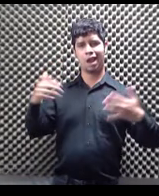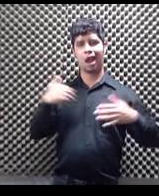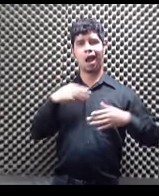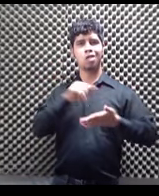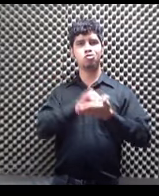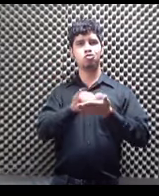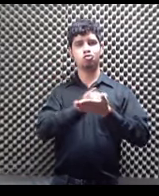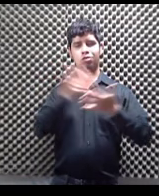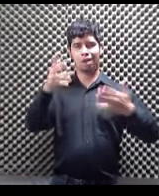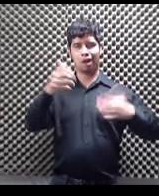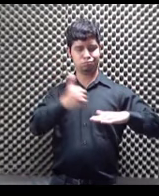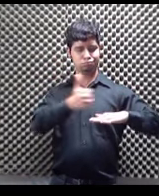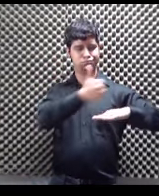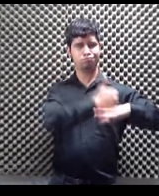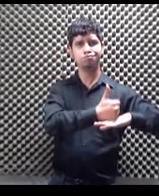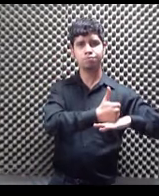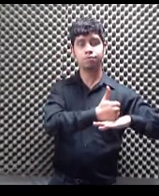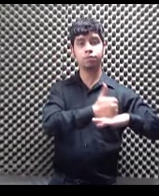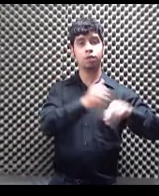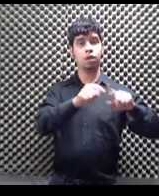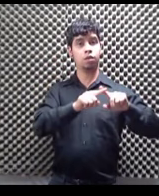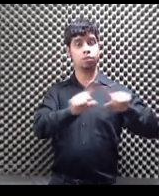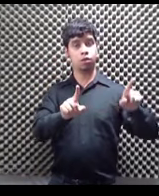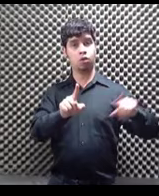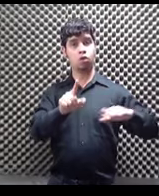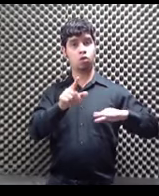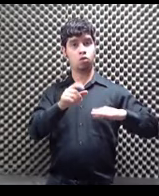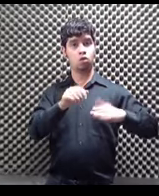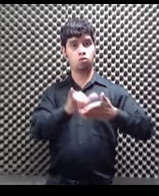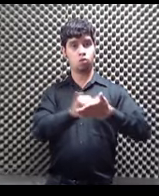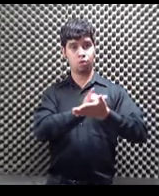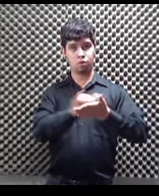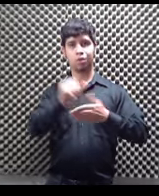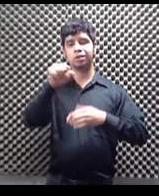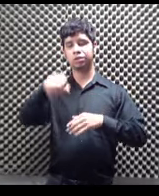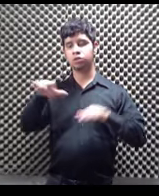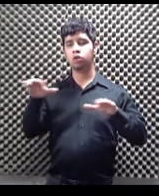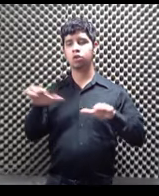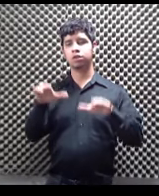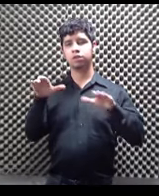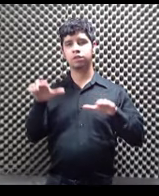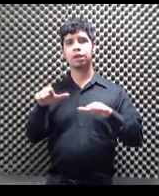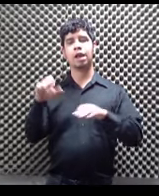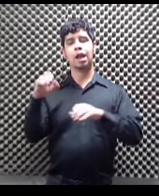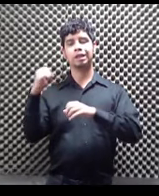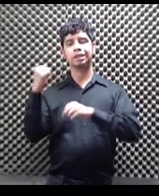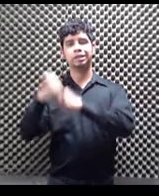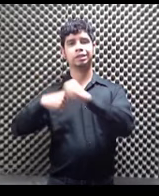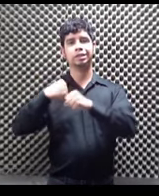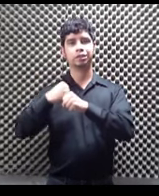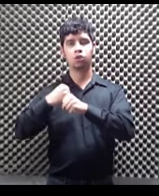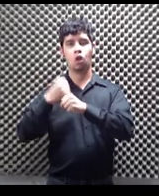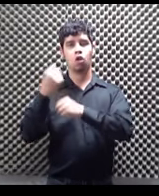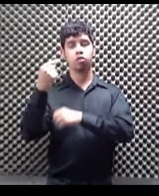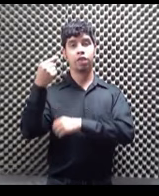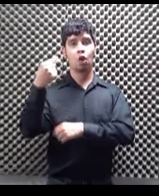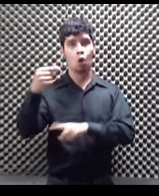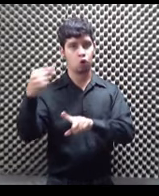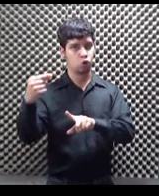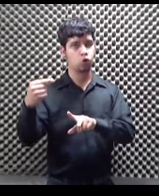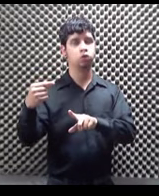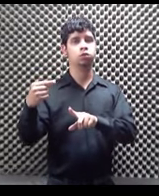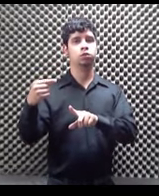York. Pero en Nueva York sí lo monté en Siglo de Oro. Ok. Y entonces cuando Robbie me invita,